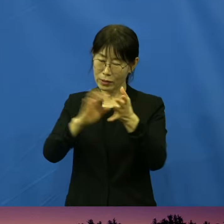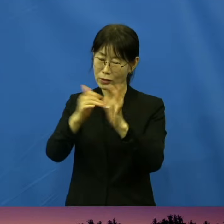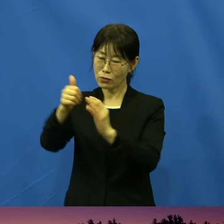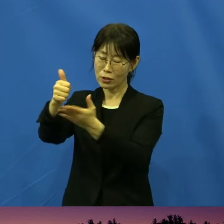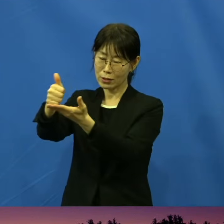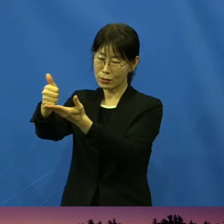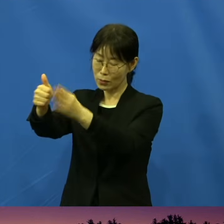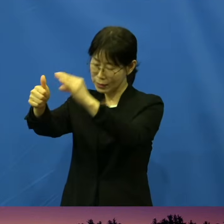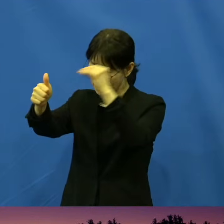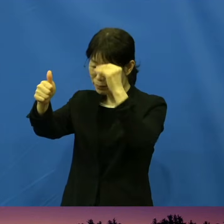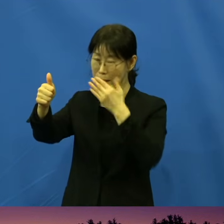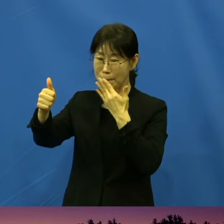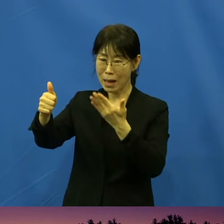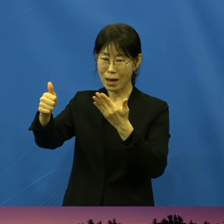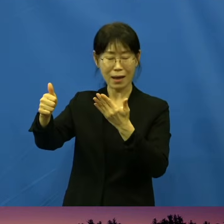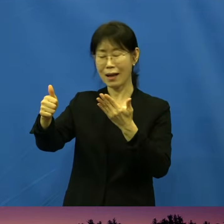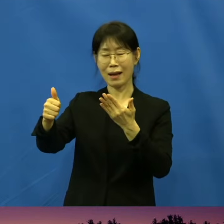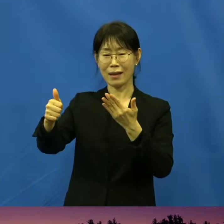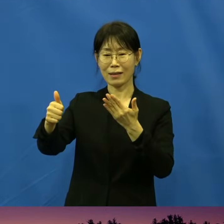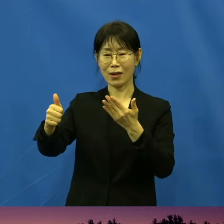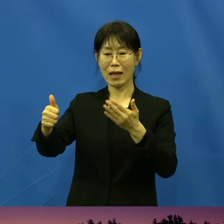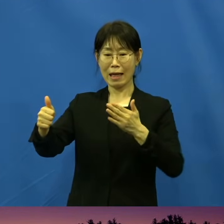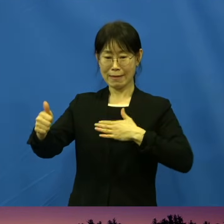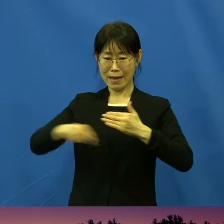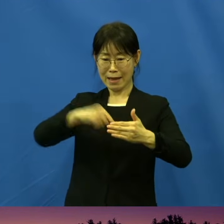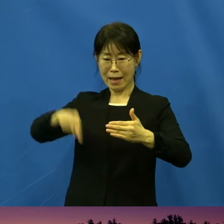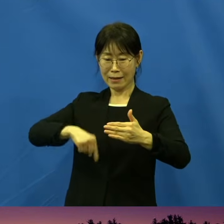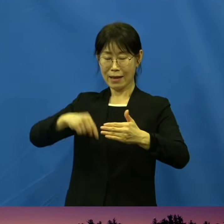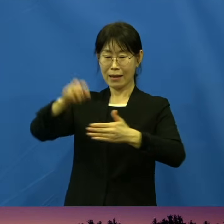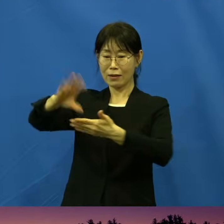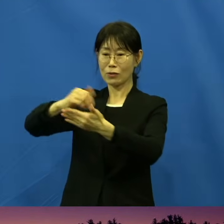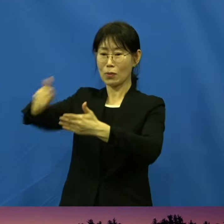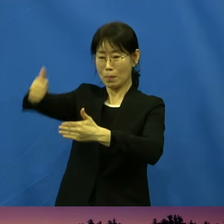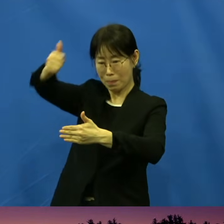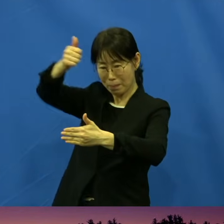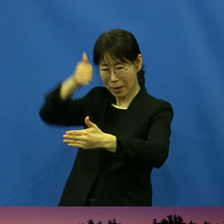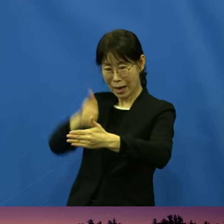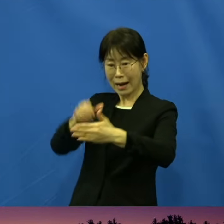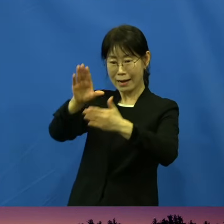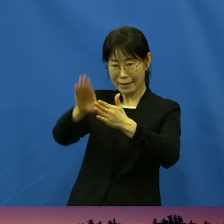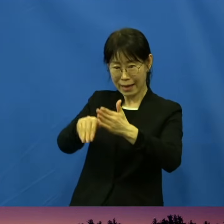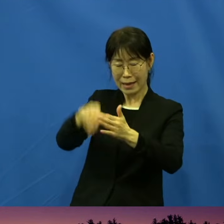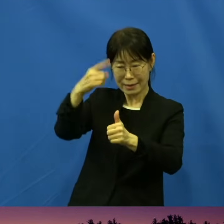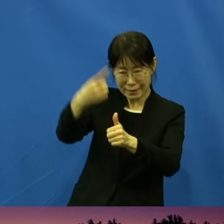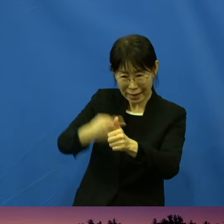그리스도가 내 삶을 통하여 드러나지. 내 안에 그리스도가 거하신다면